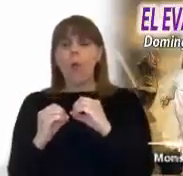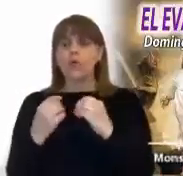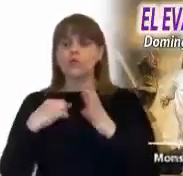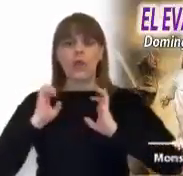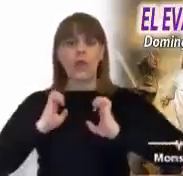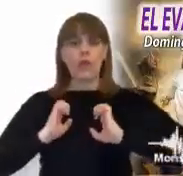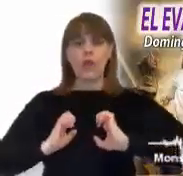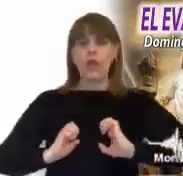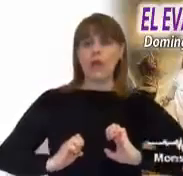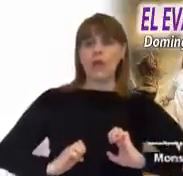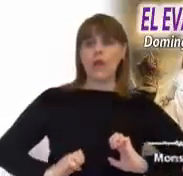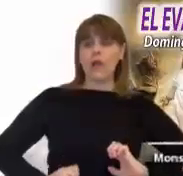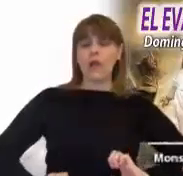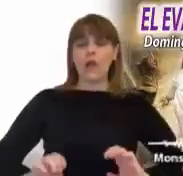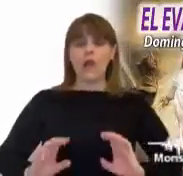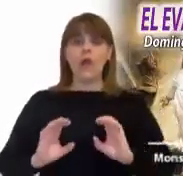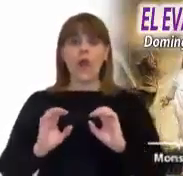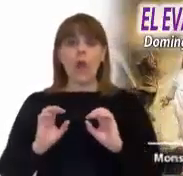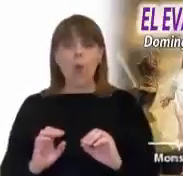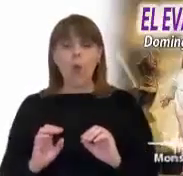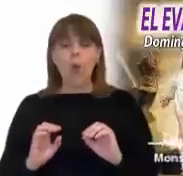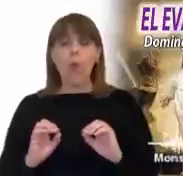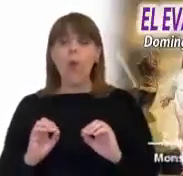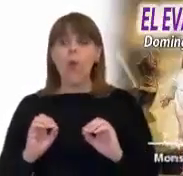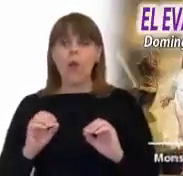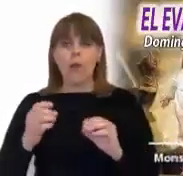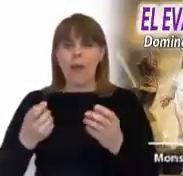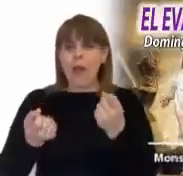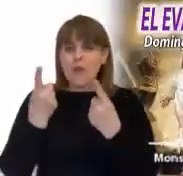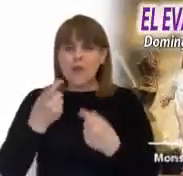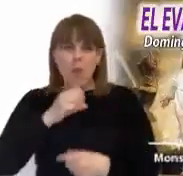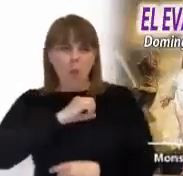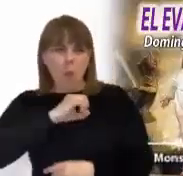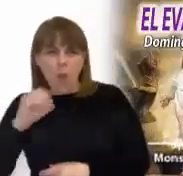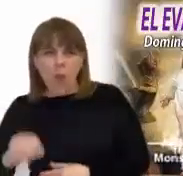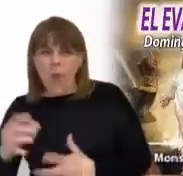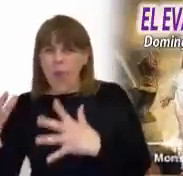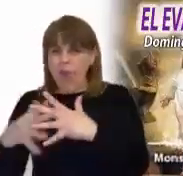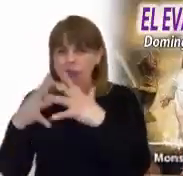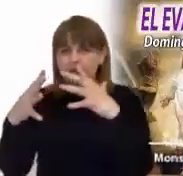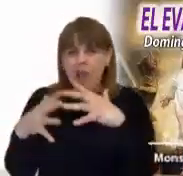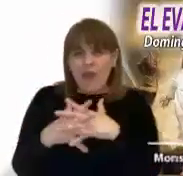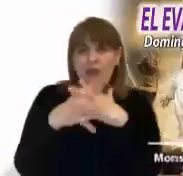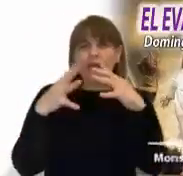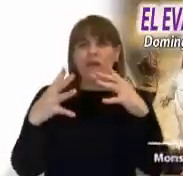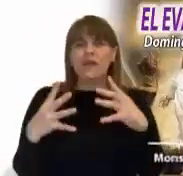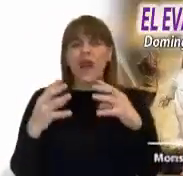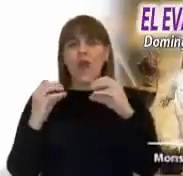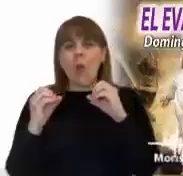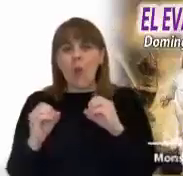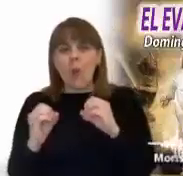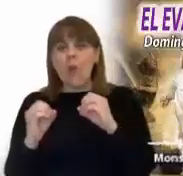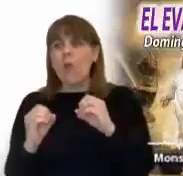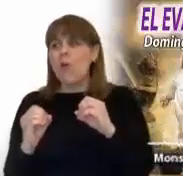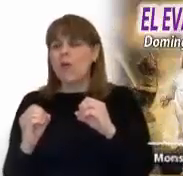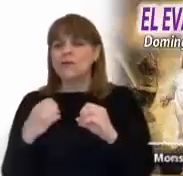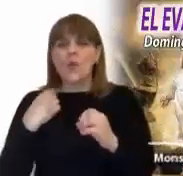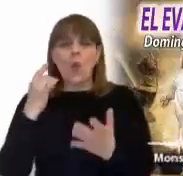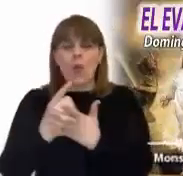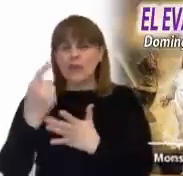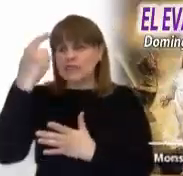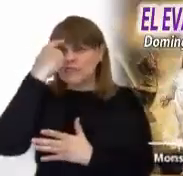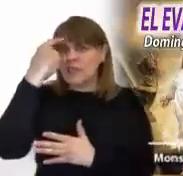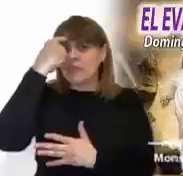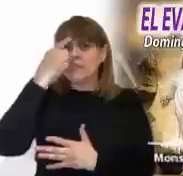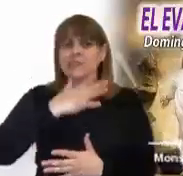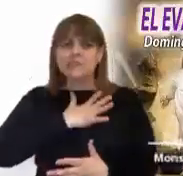los lujos, los rostros carcomidos por el odio y la guerra, los rostros desencajados por el